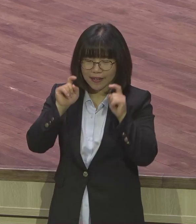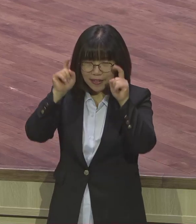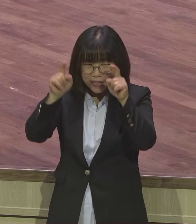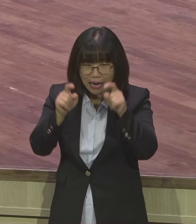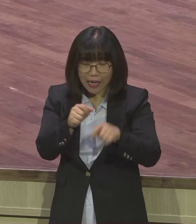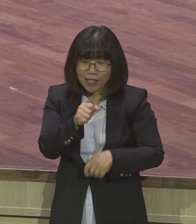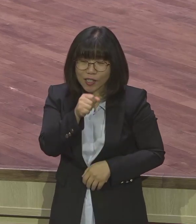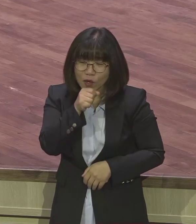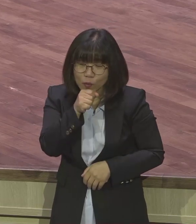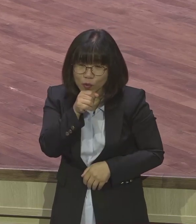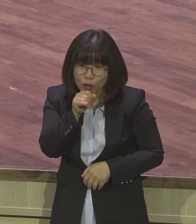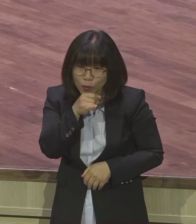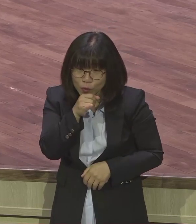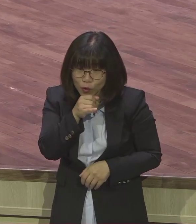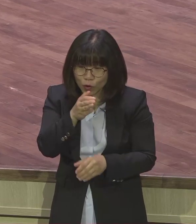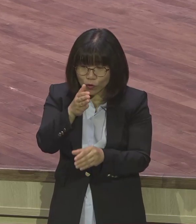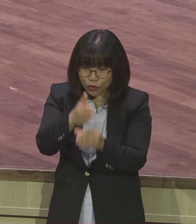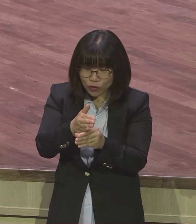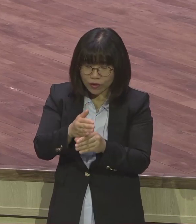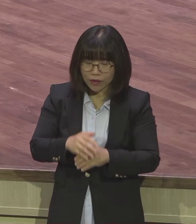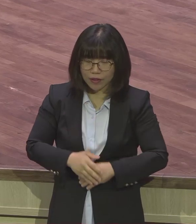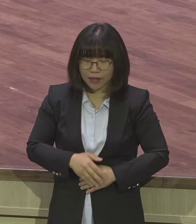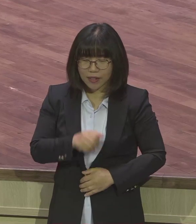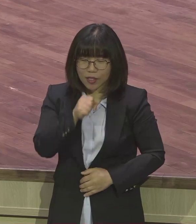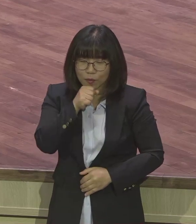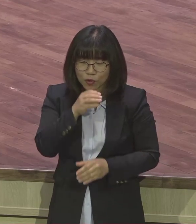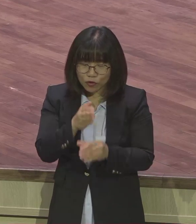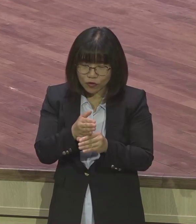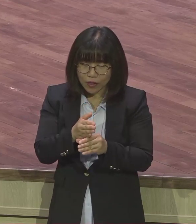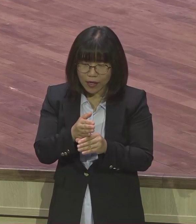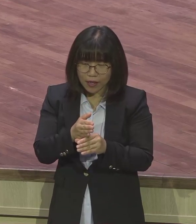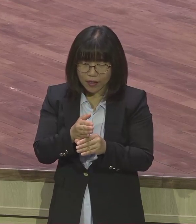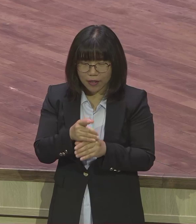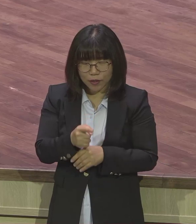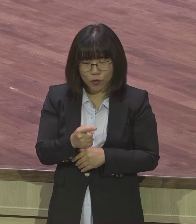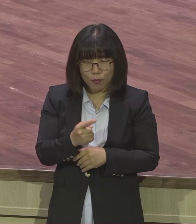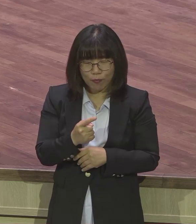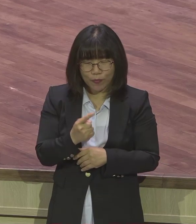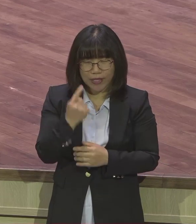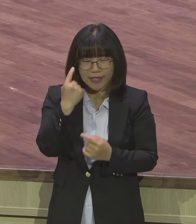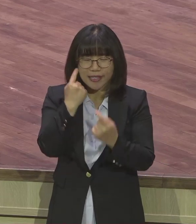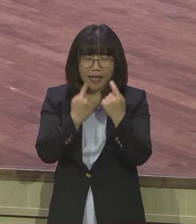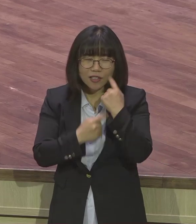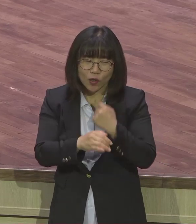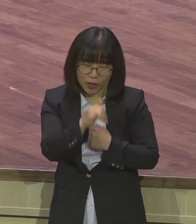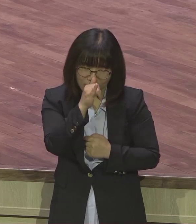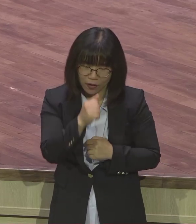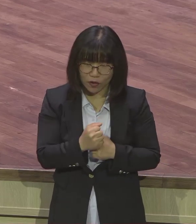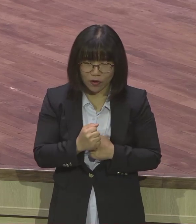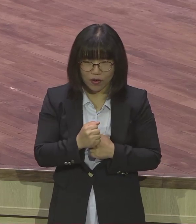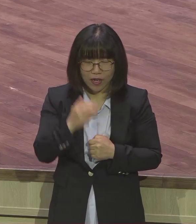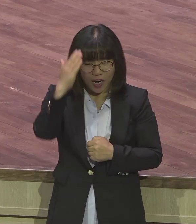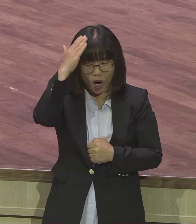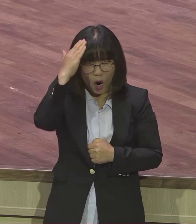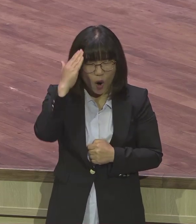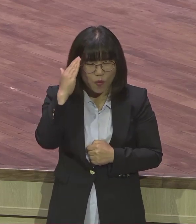뭐라 합니까? 양과 염소가 많은데 그 중에서 아롱진 것, 점 있는 것, 검은